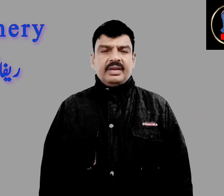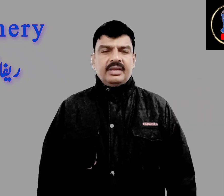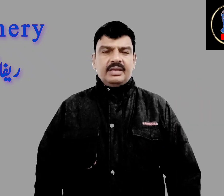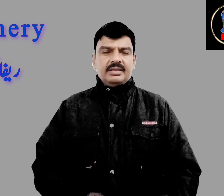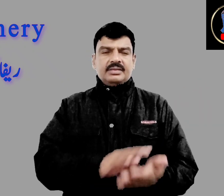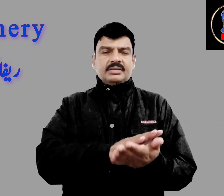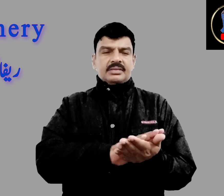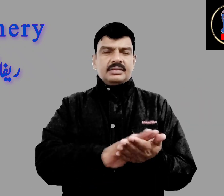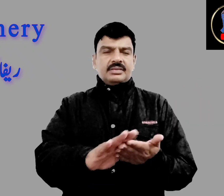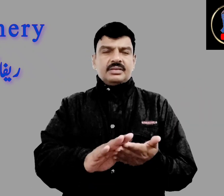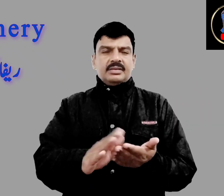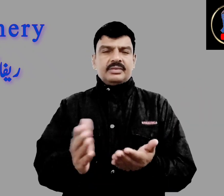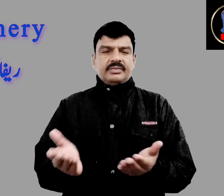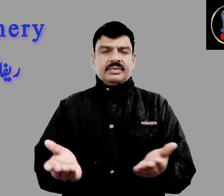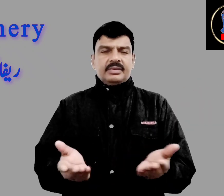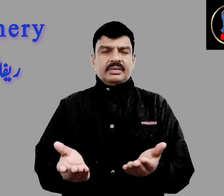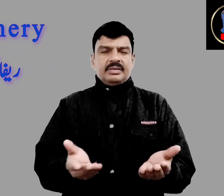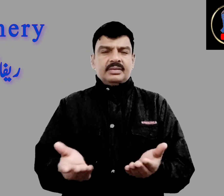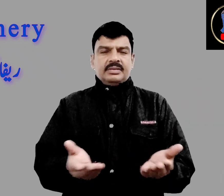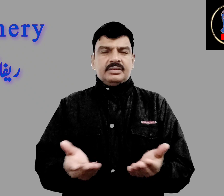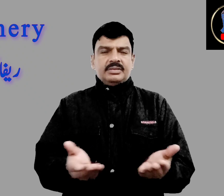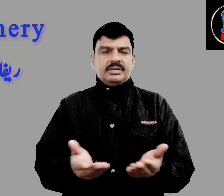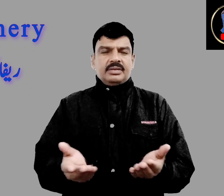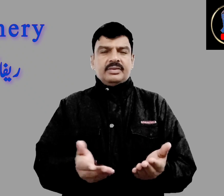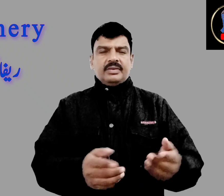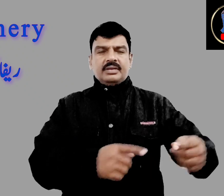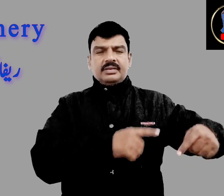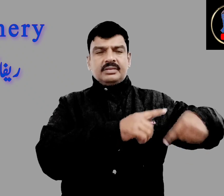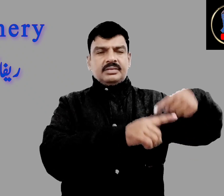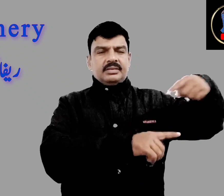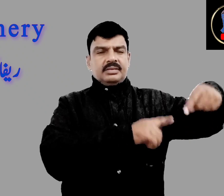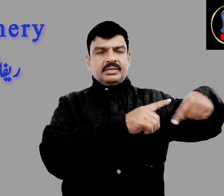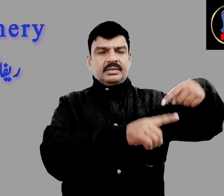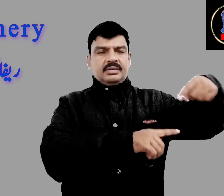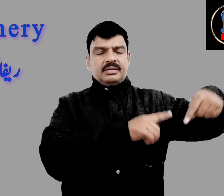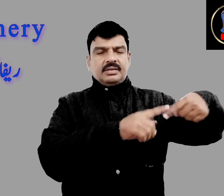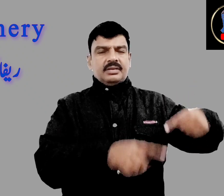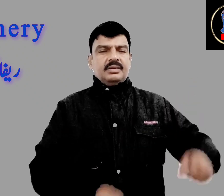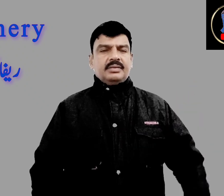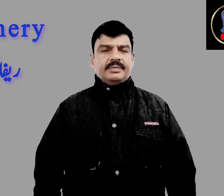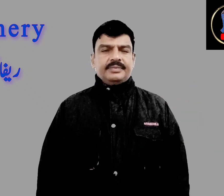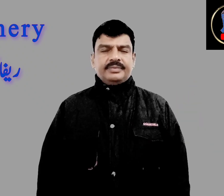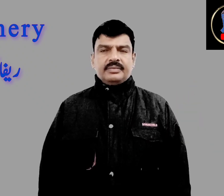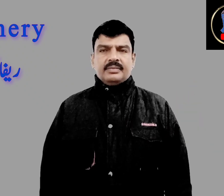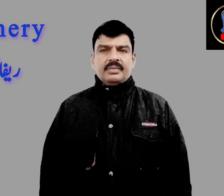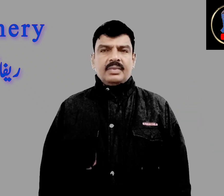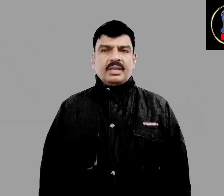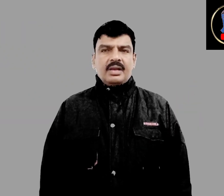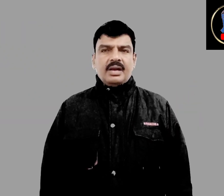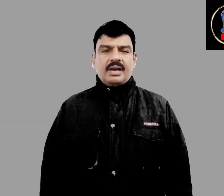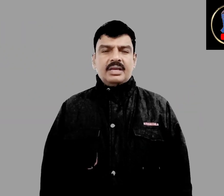रिफाइनरी, सात छानने वाला कारखाना।